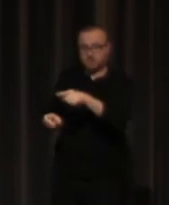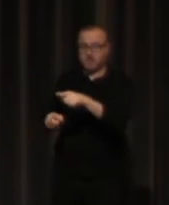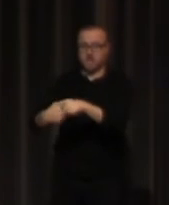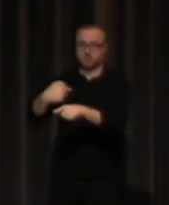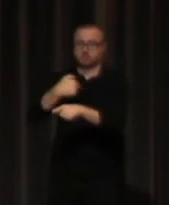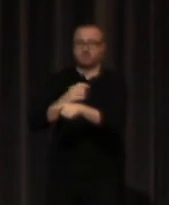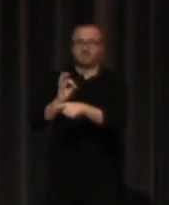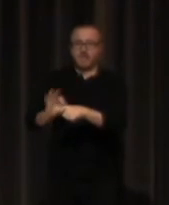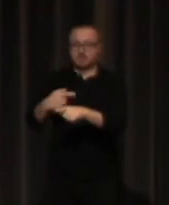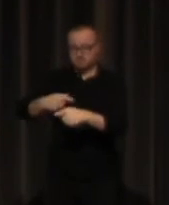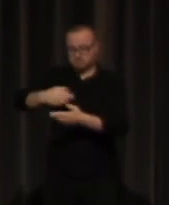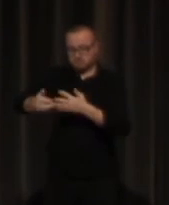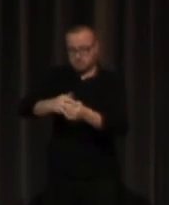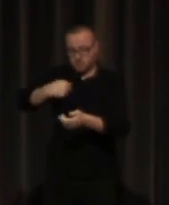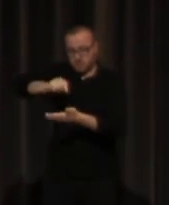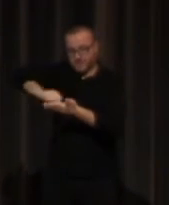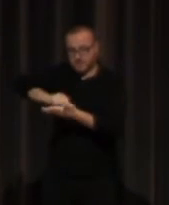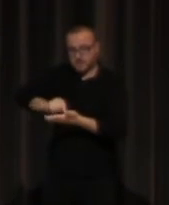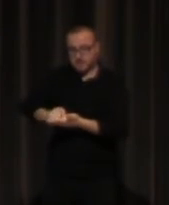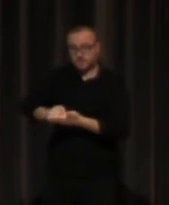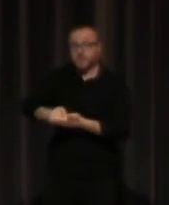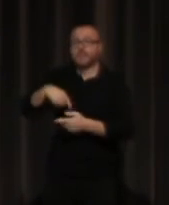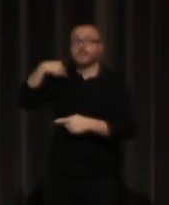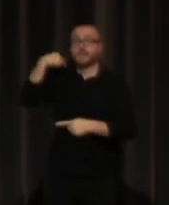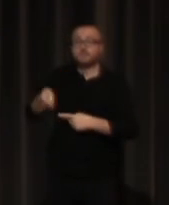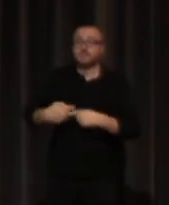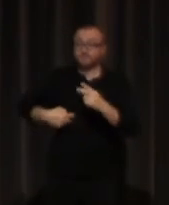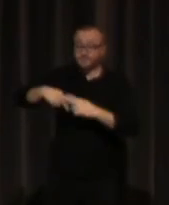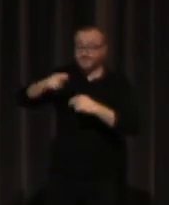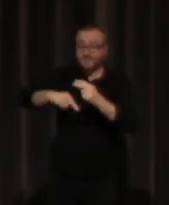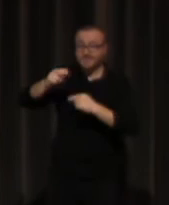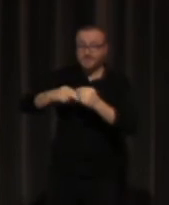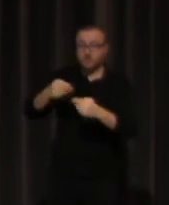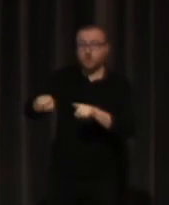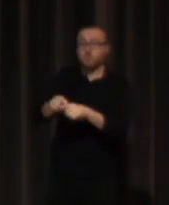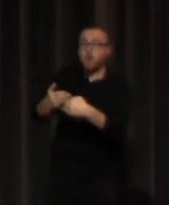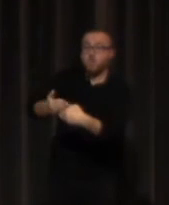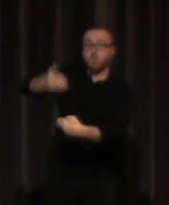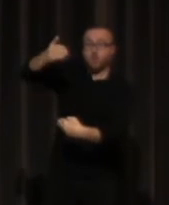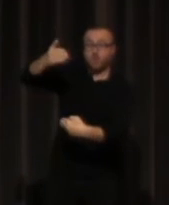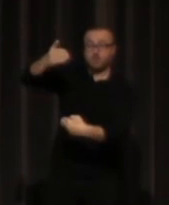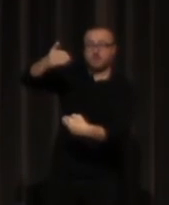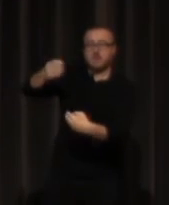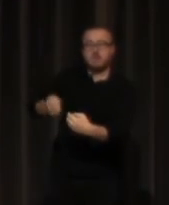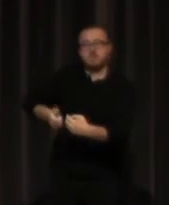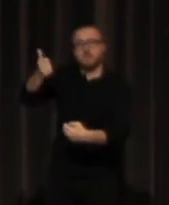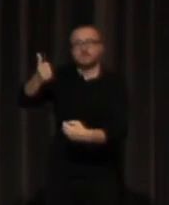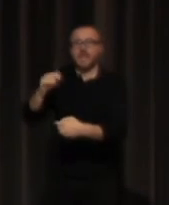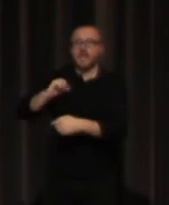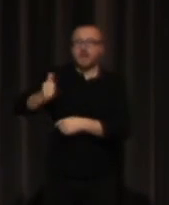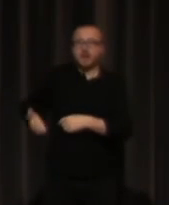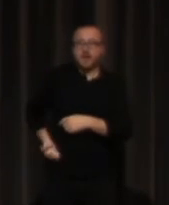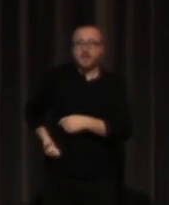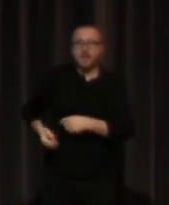de les paraules que ens separa de la realitat es fa molt més translúcid, més ric en matisos. Podríem dir